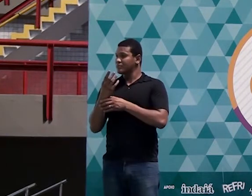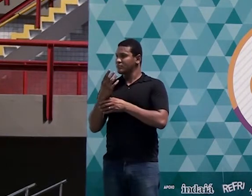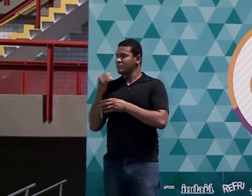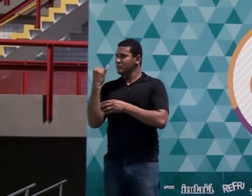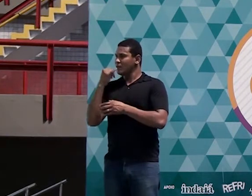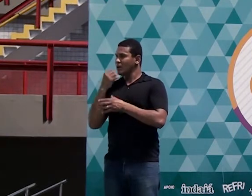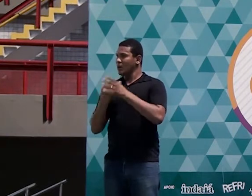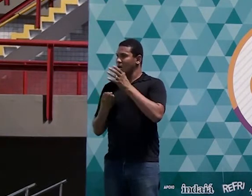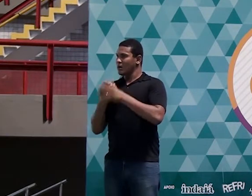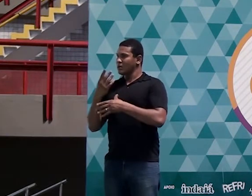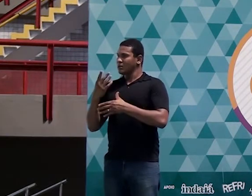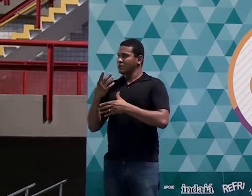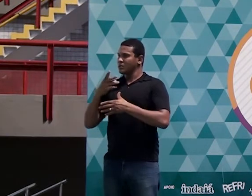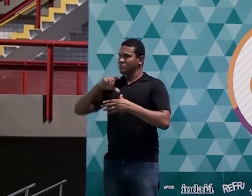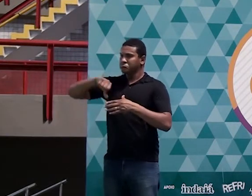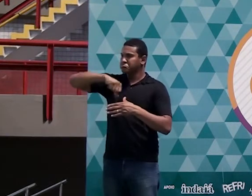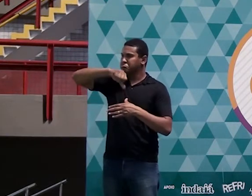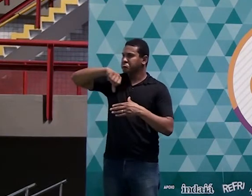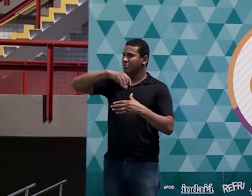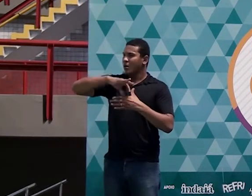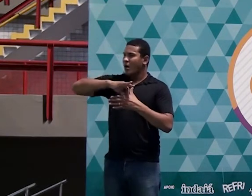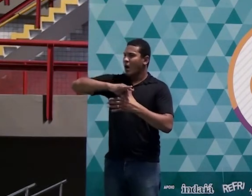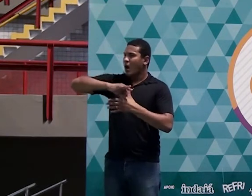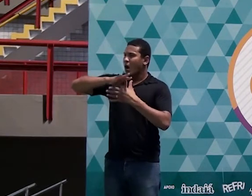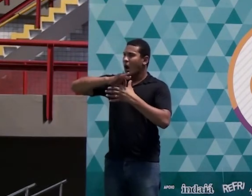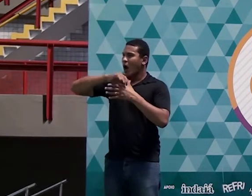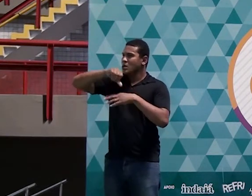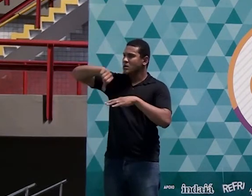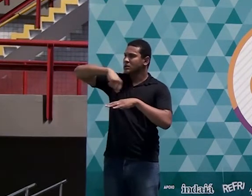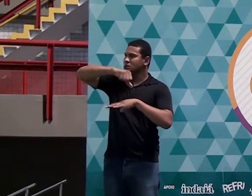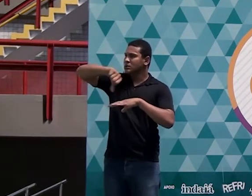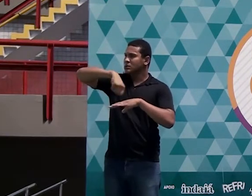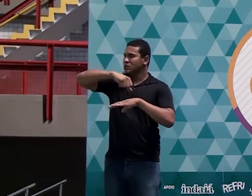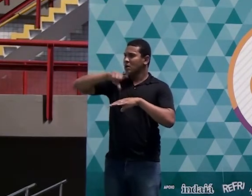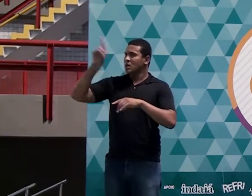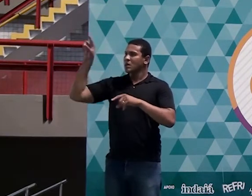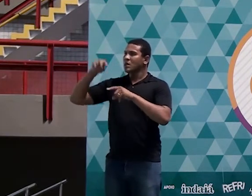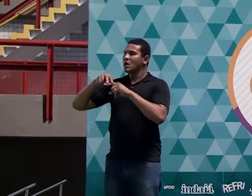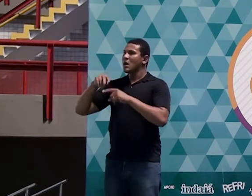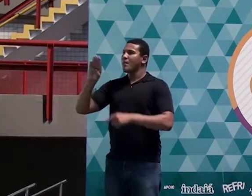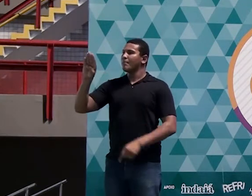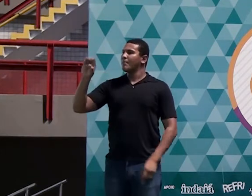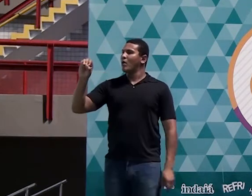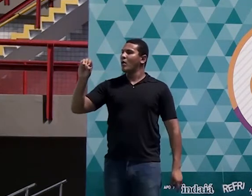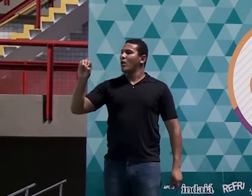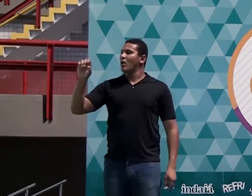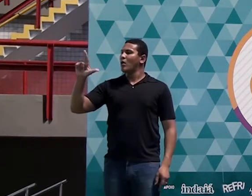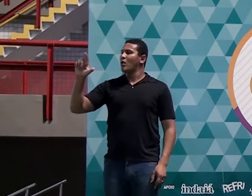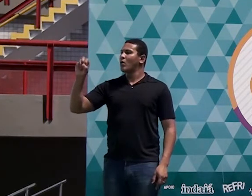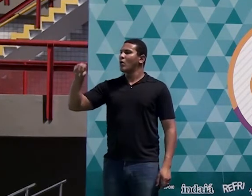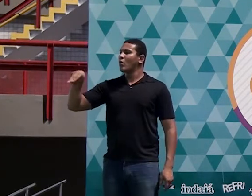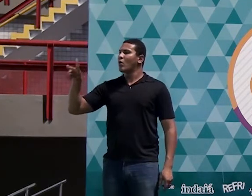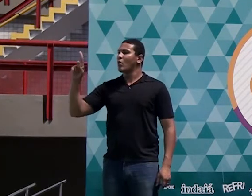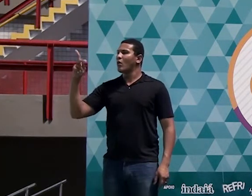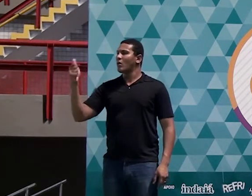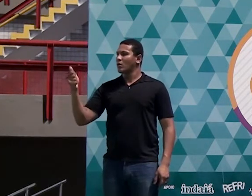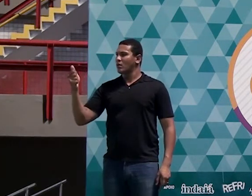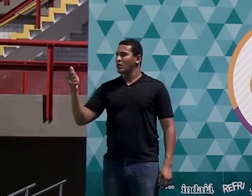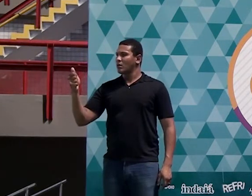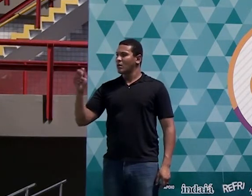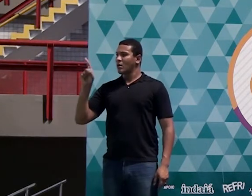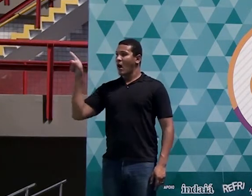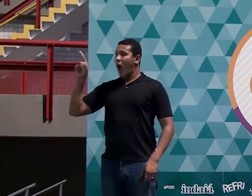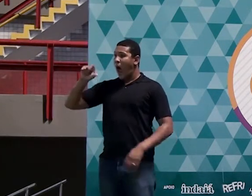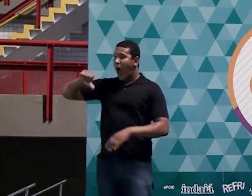de carne com tomate. Esse molho foi criado na cidade de Bolonha. Olha o nome do molho.